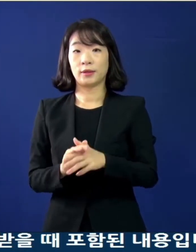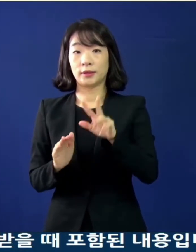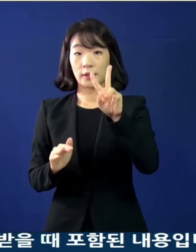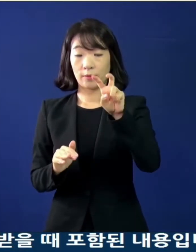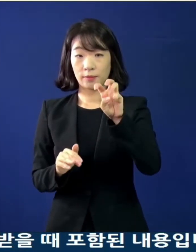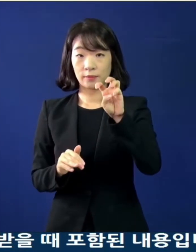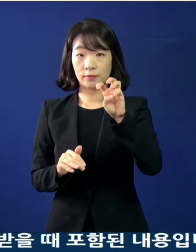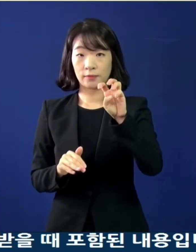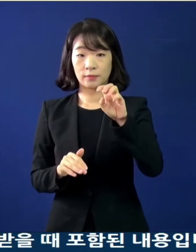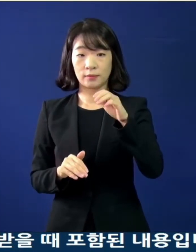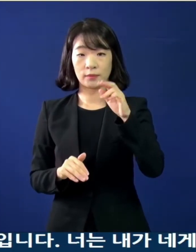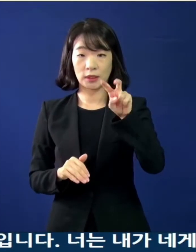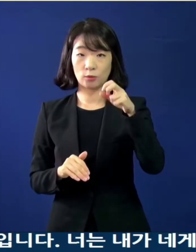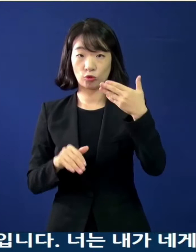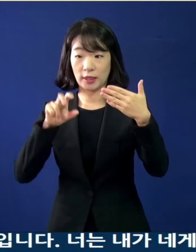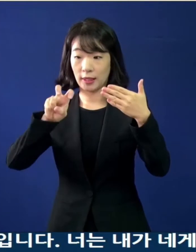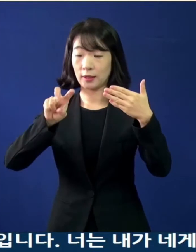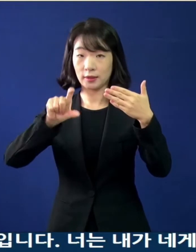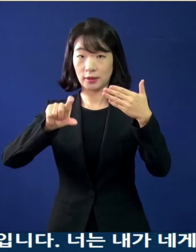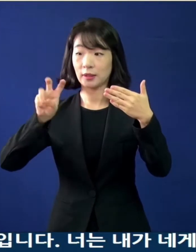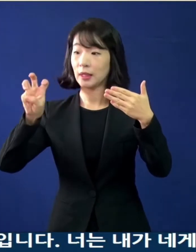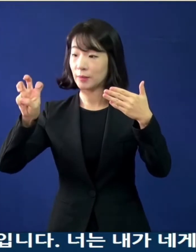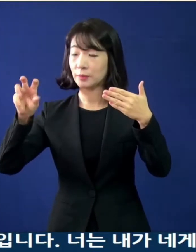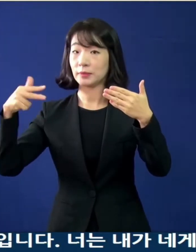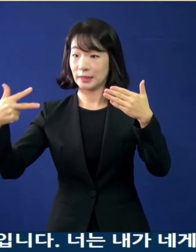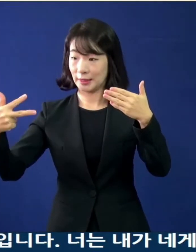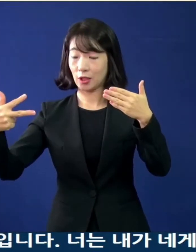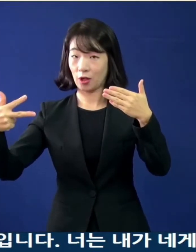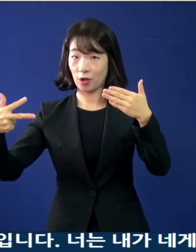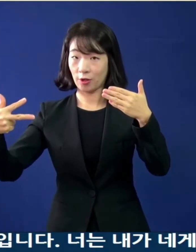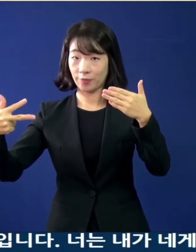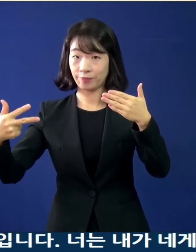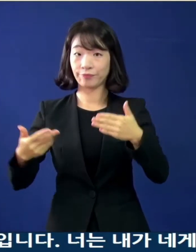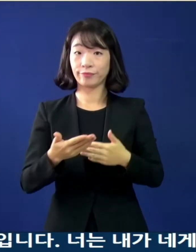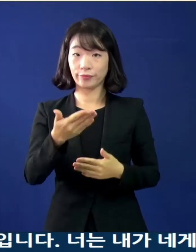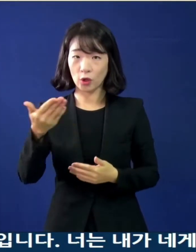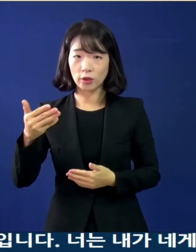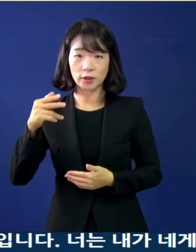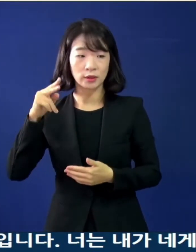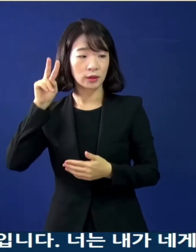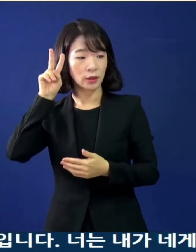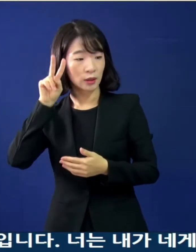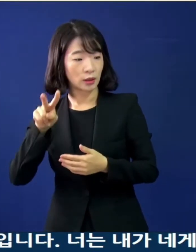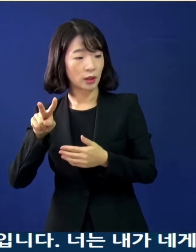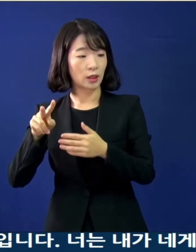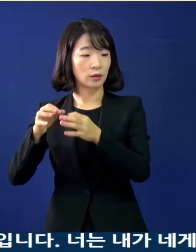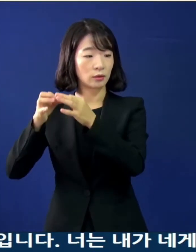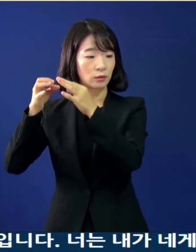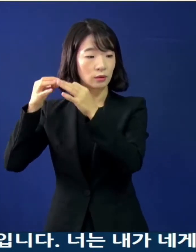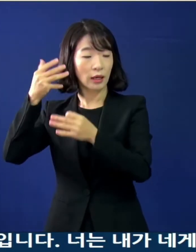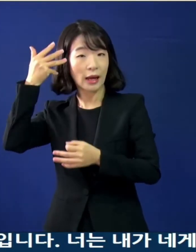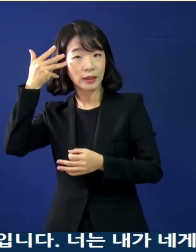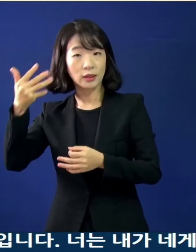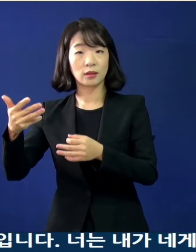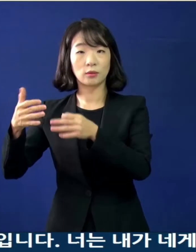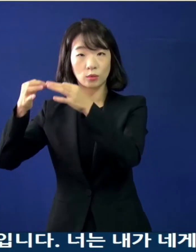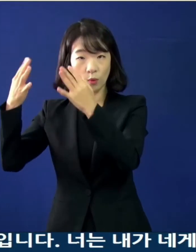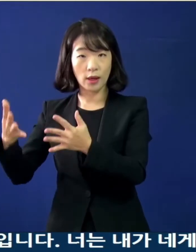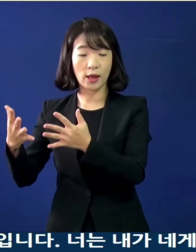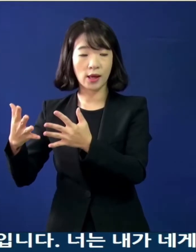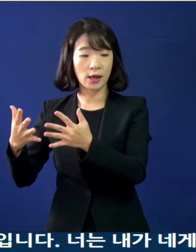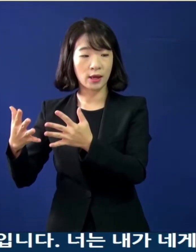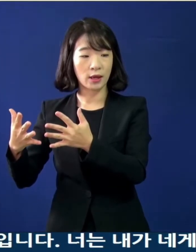같이 한번 읽습니다. 너는 이레 동안 제단을 위하여 속죄하여 거룩하게 하라.